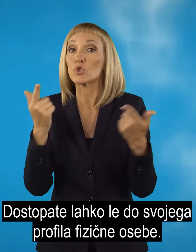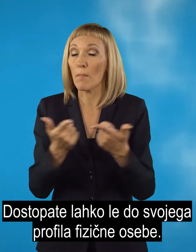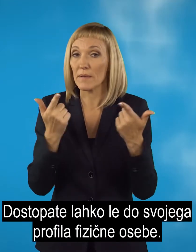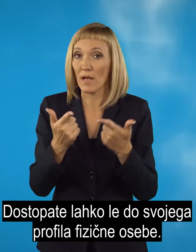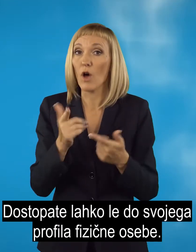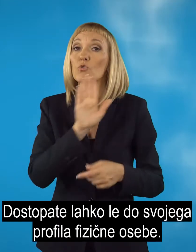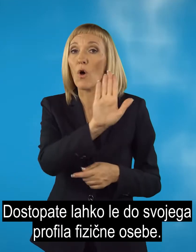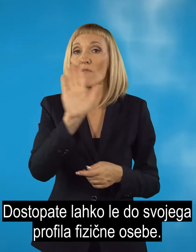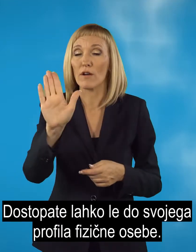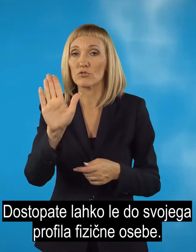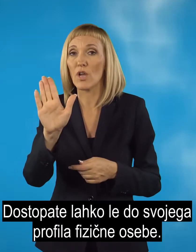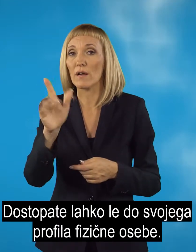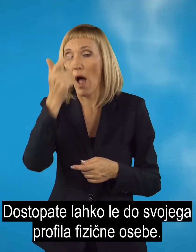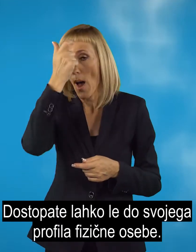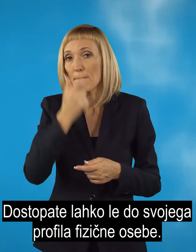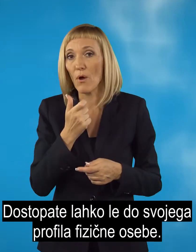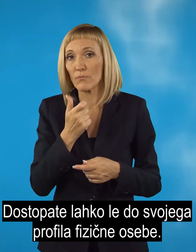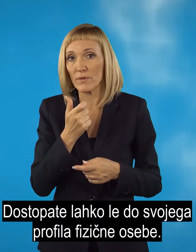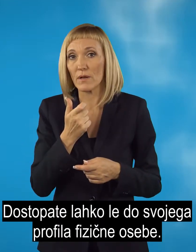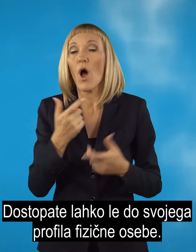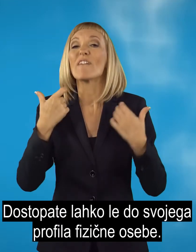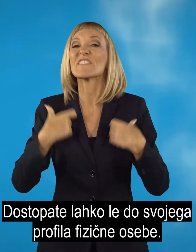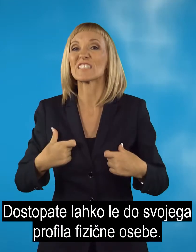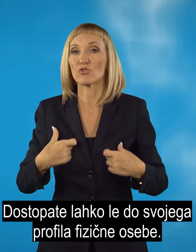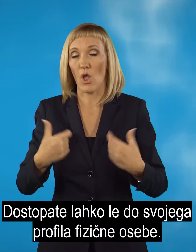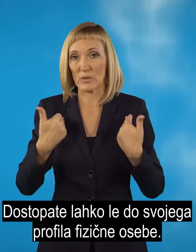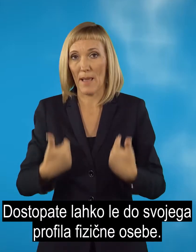Dostopate lahko le do svojega profila fizične osebe.